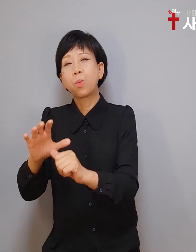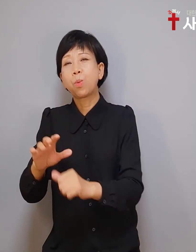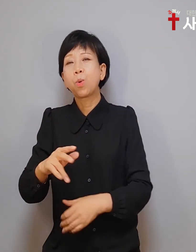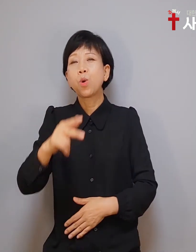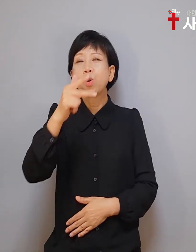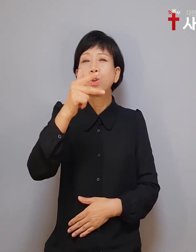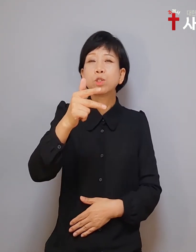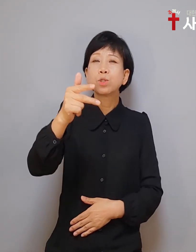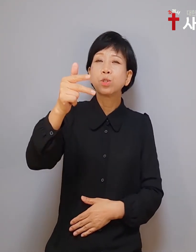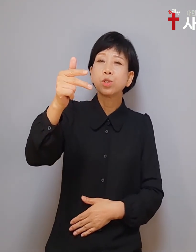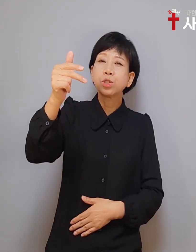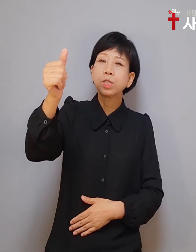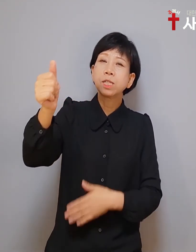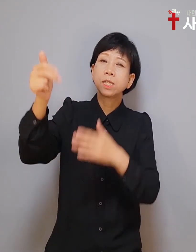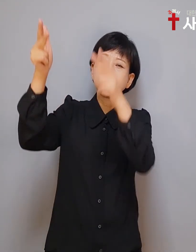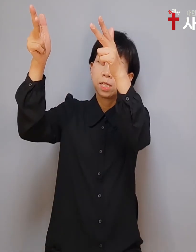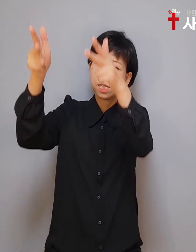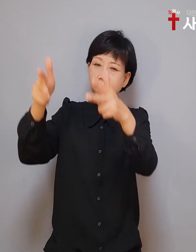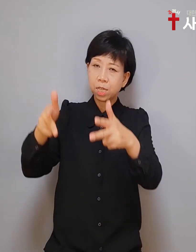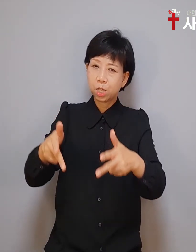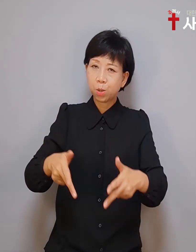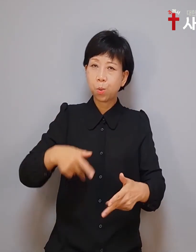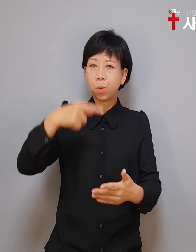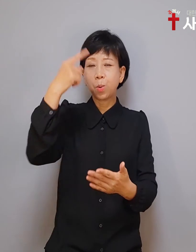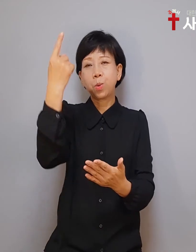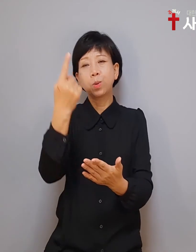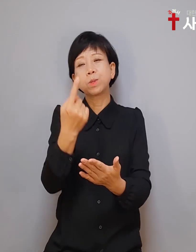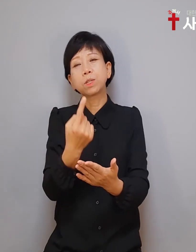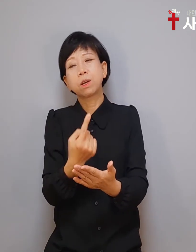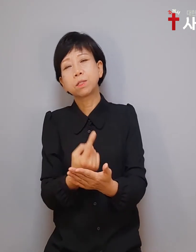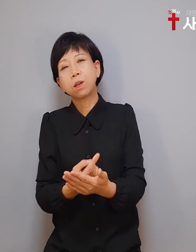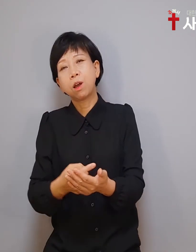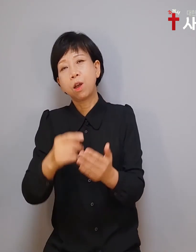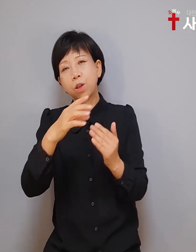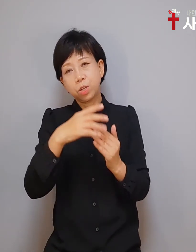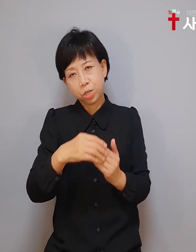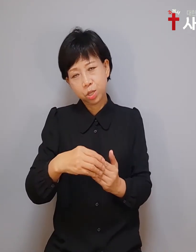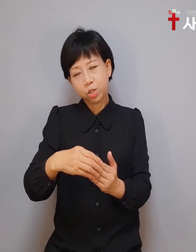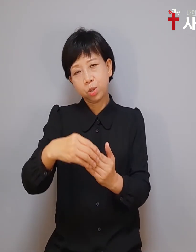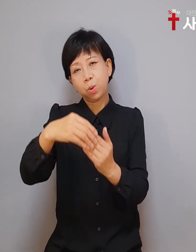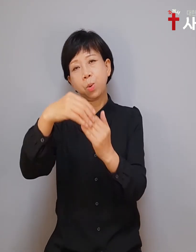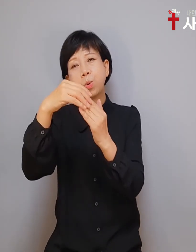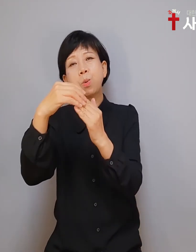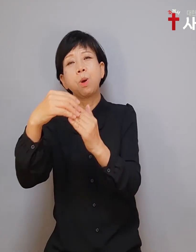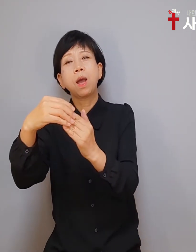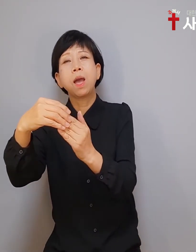아니하시고 주 친히 오셔서